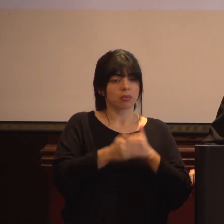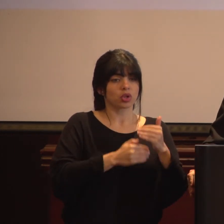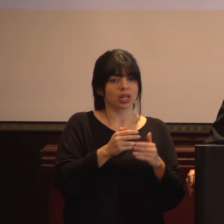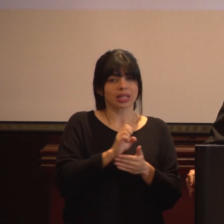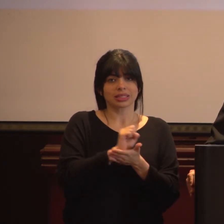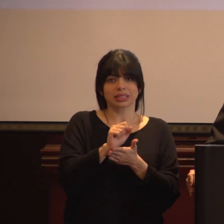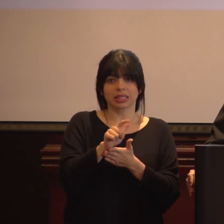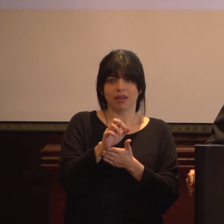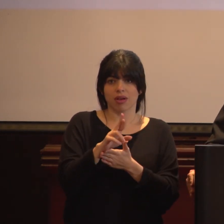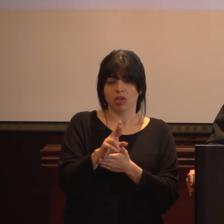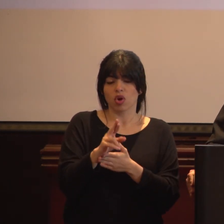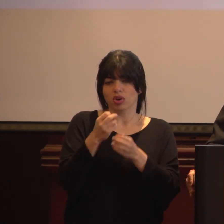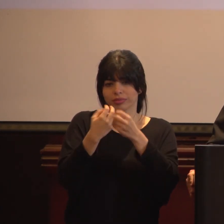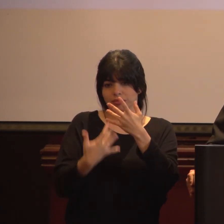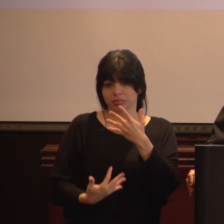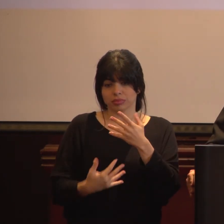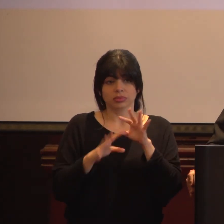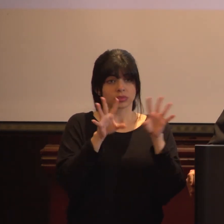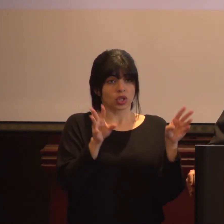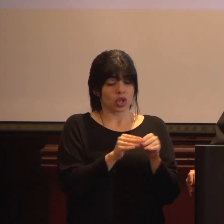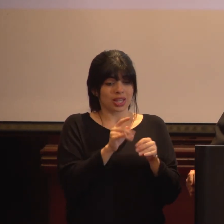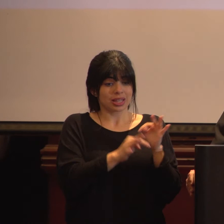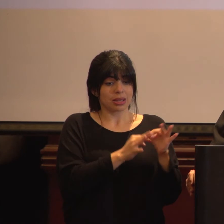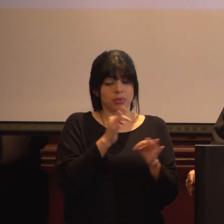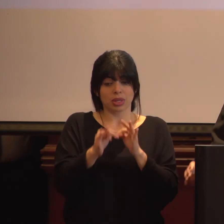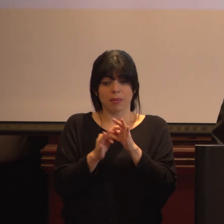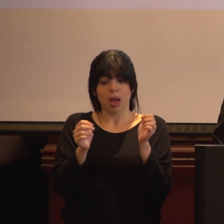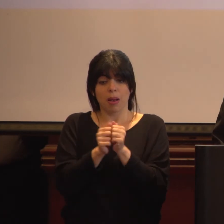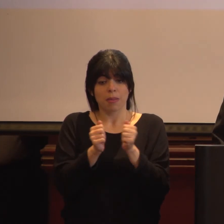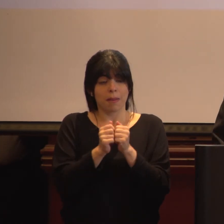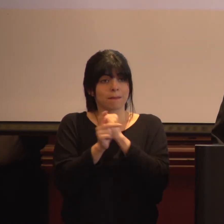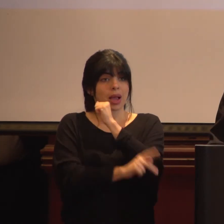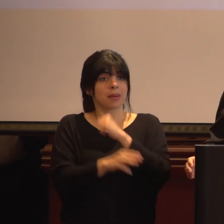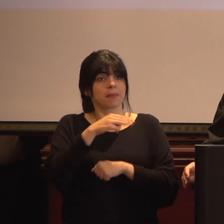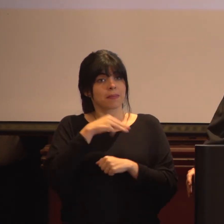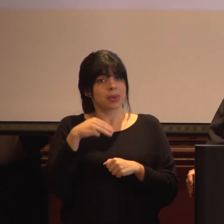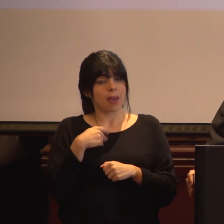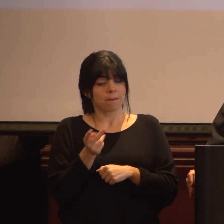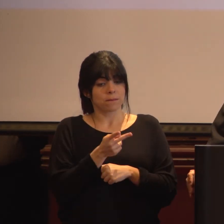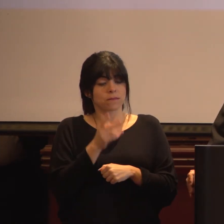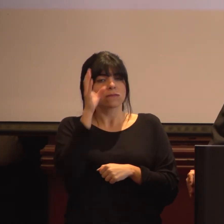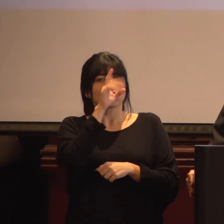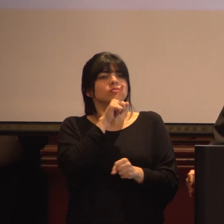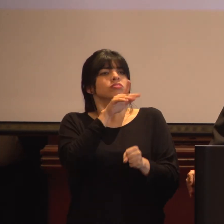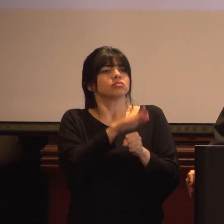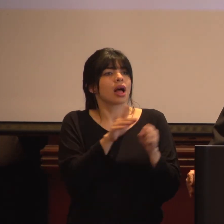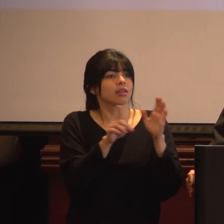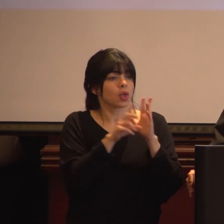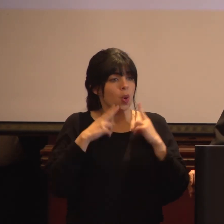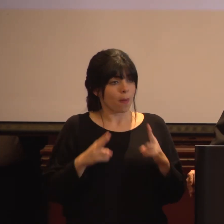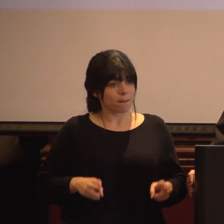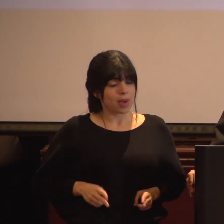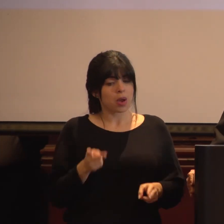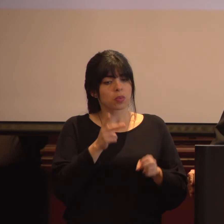Salvador entre otros estos esquemas de acompañamiento a los países miembros en congreso hacia hacia la garantía humanos